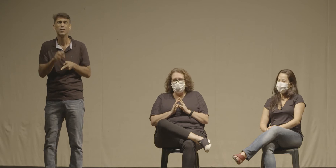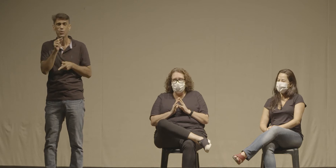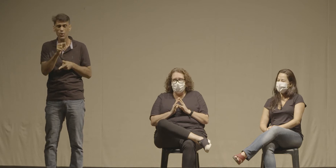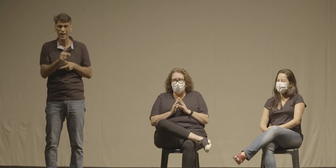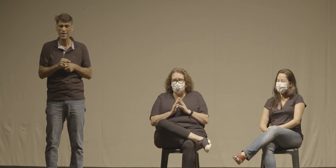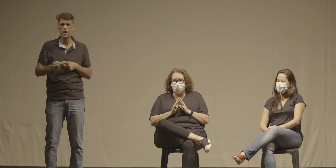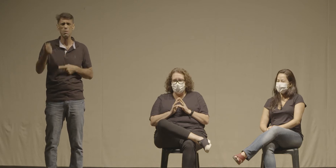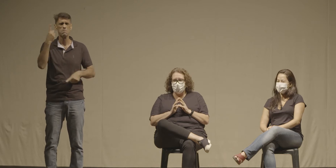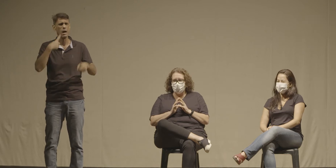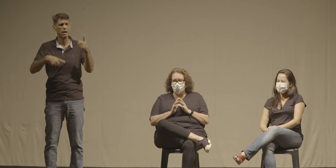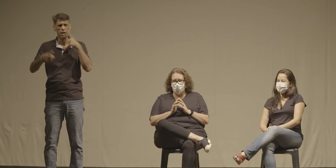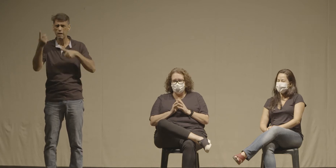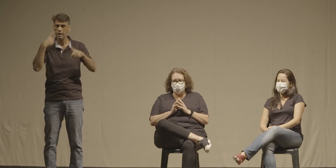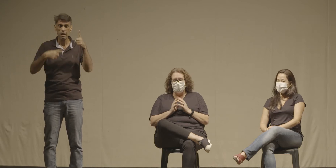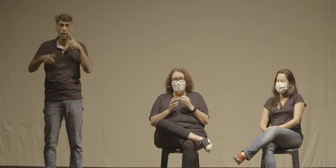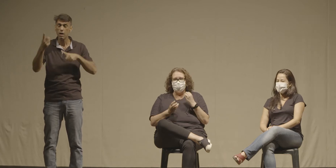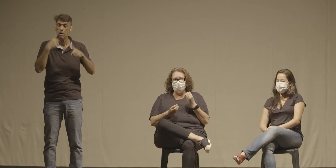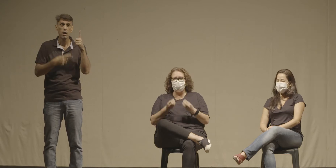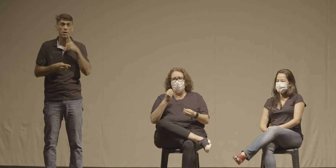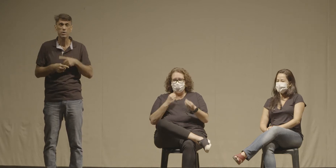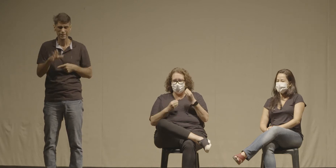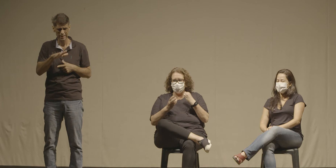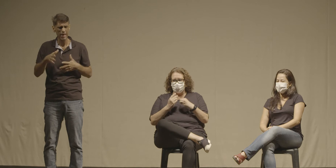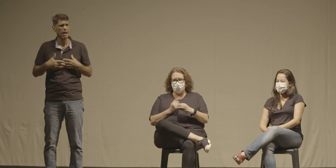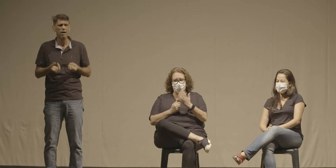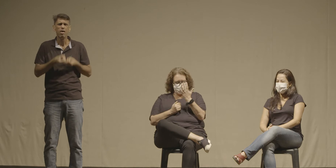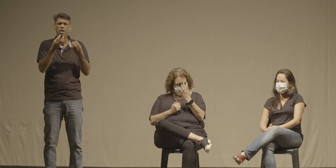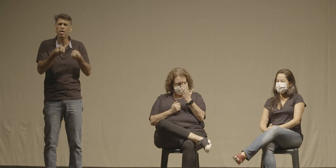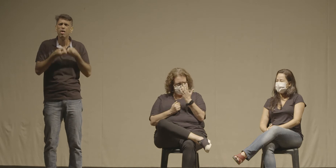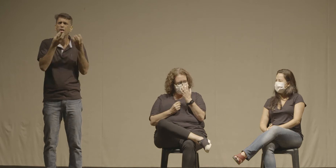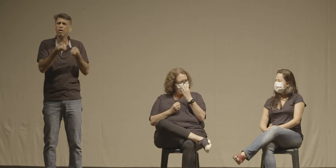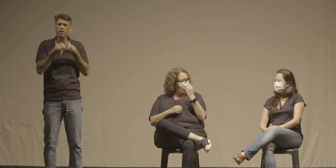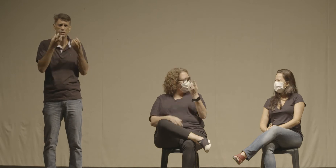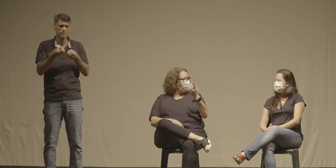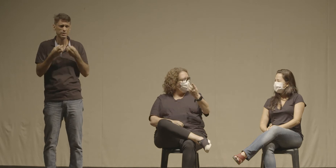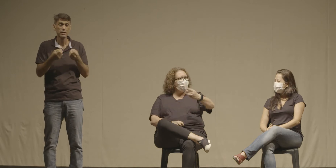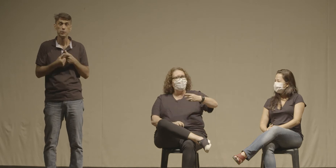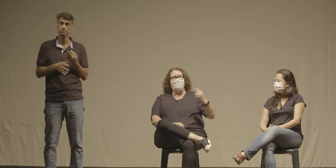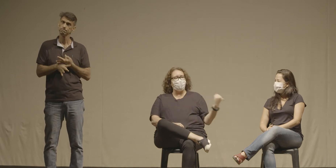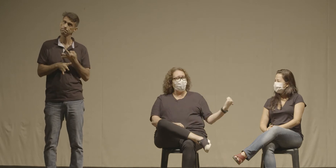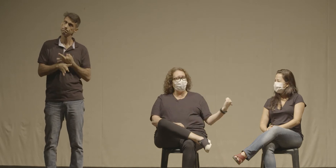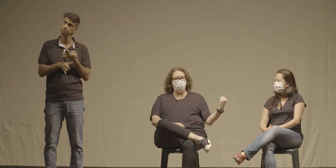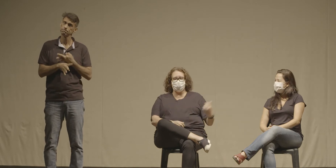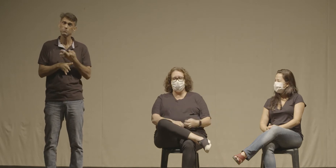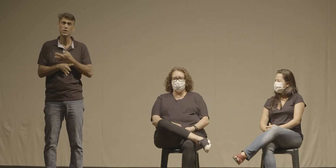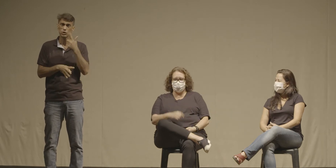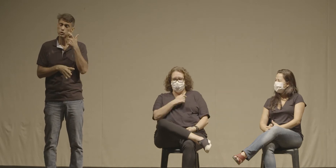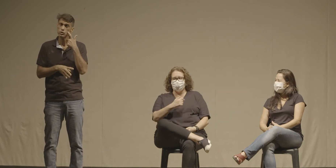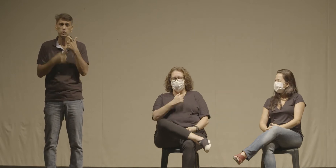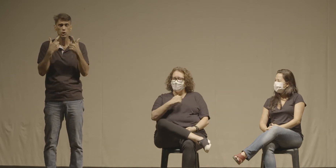que eu chorava, igual criança, delas contando as coisas e eu fazendo assim para não chorar, e eu